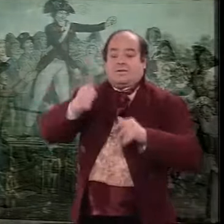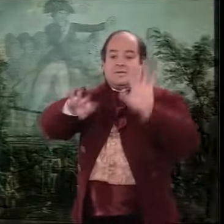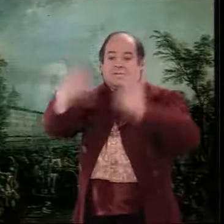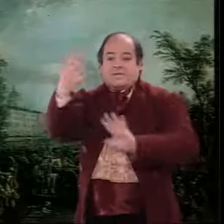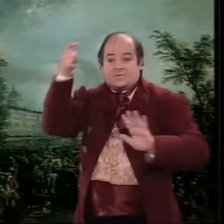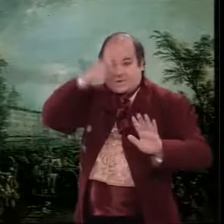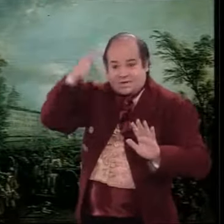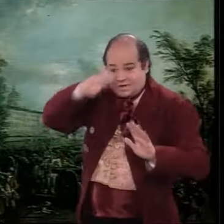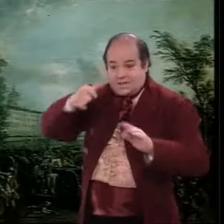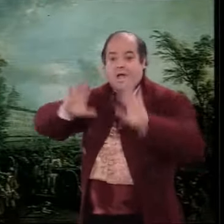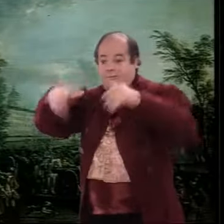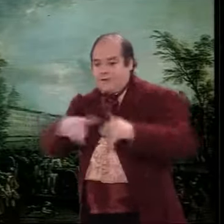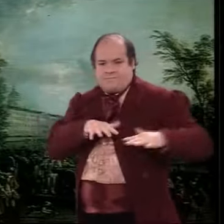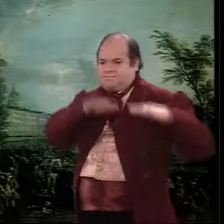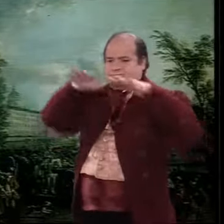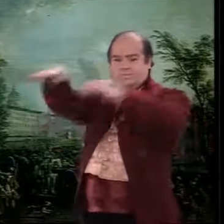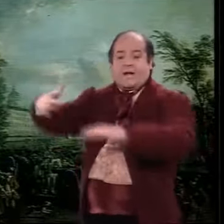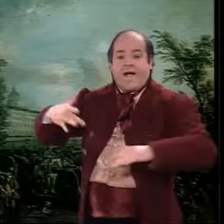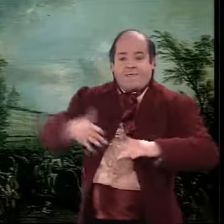Le 14, on marche sur les Invalides.